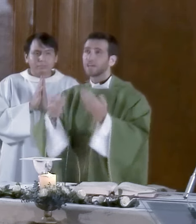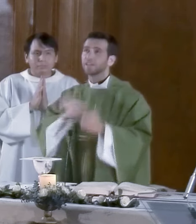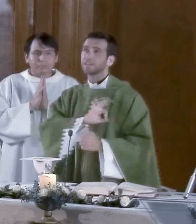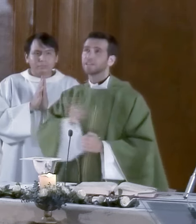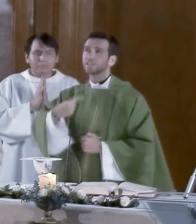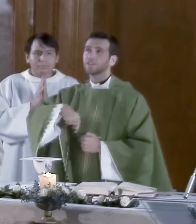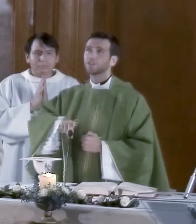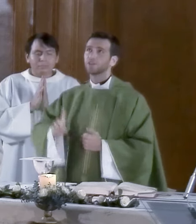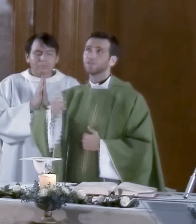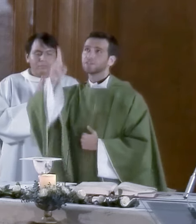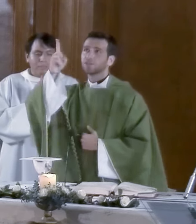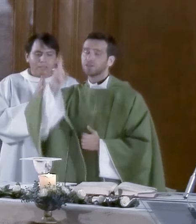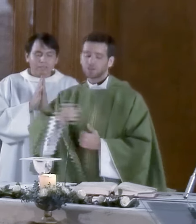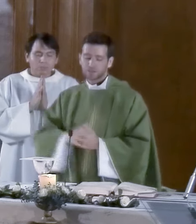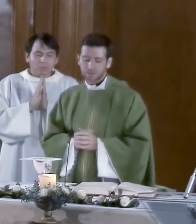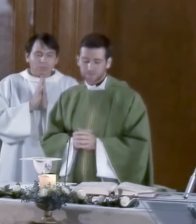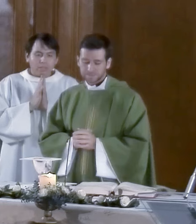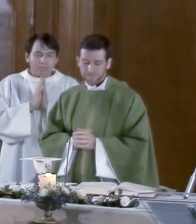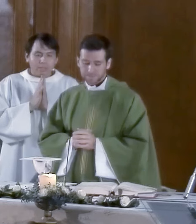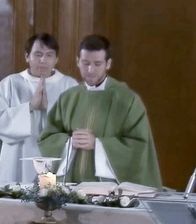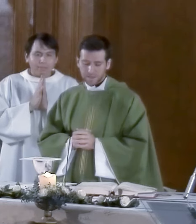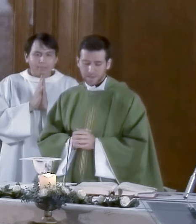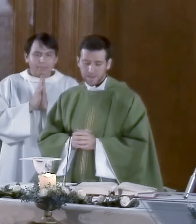Demos gracias al Señor nuestro Dios.